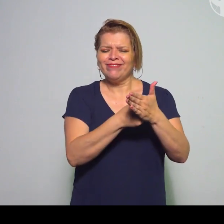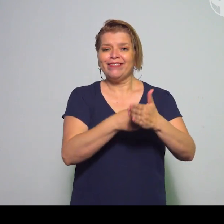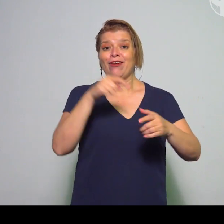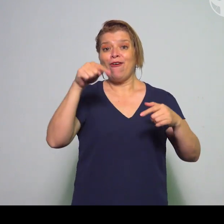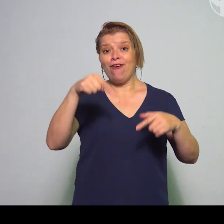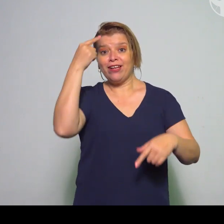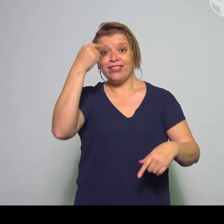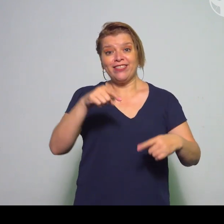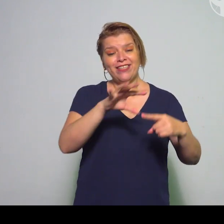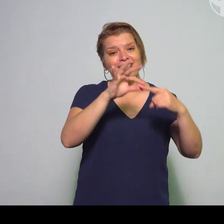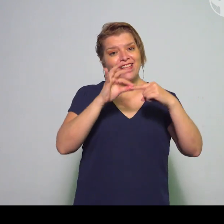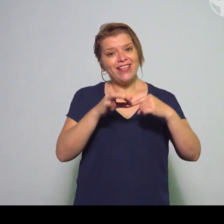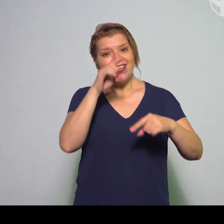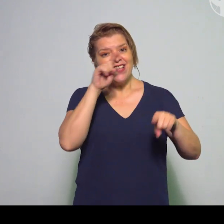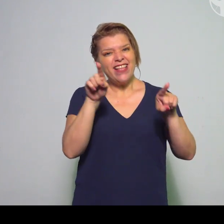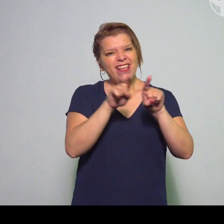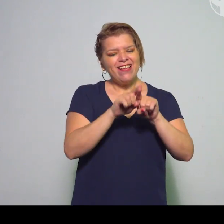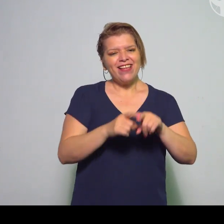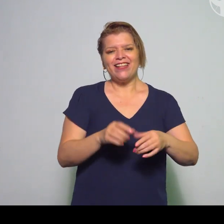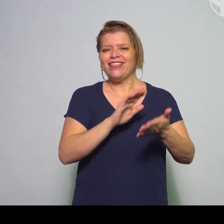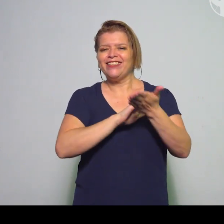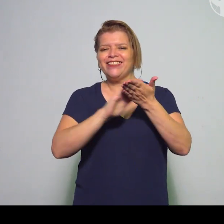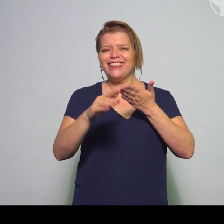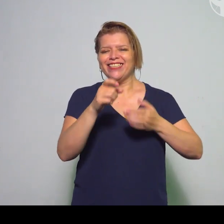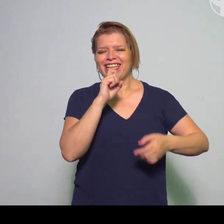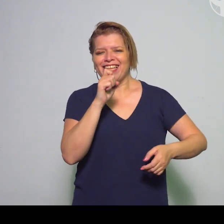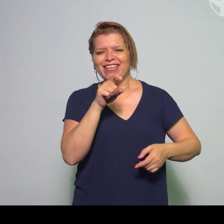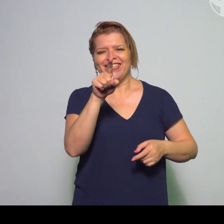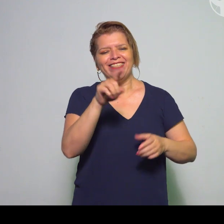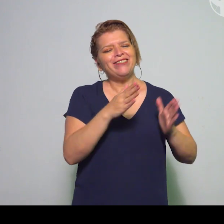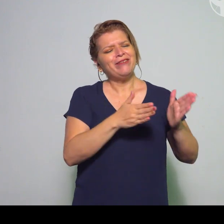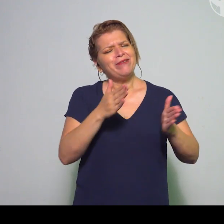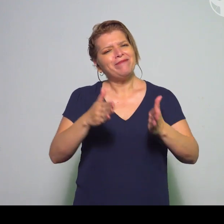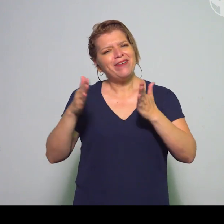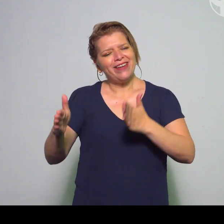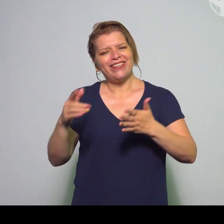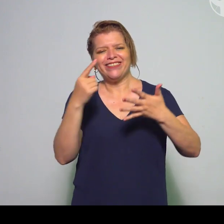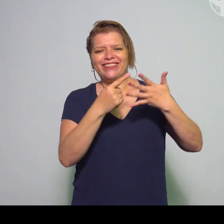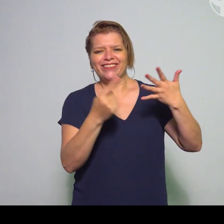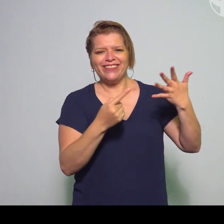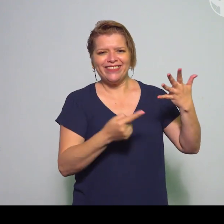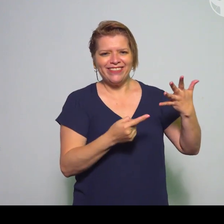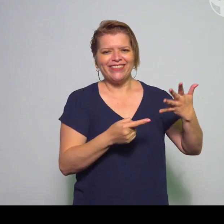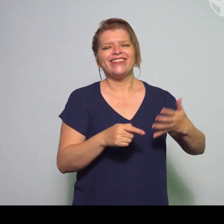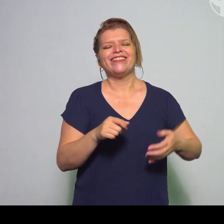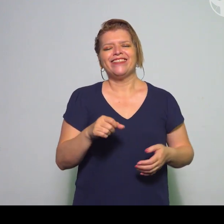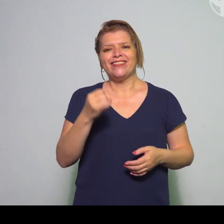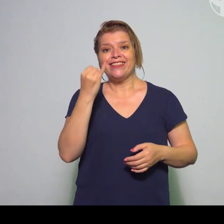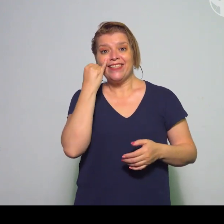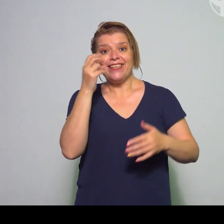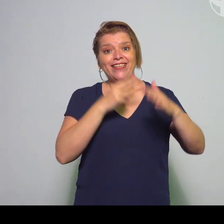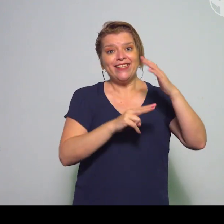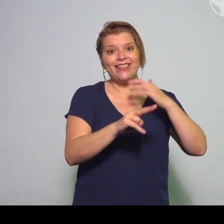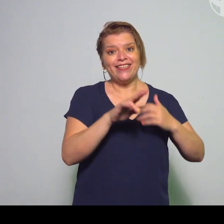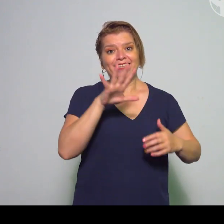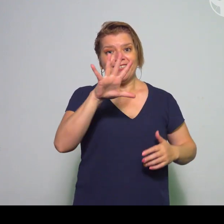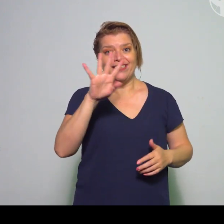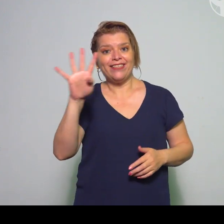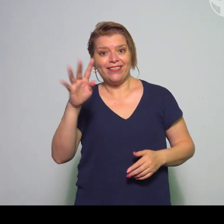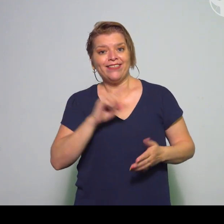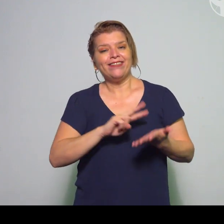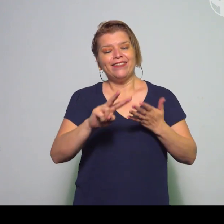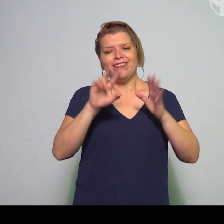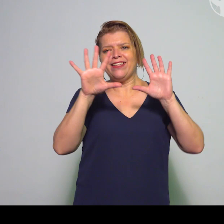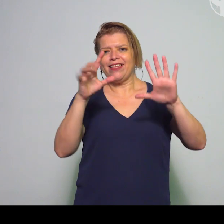un día especial porque tendremos Santa Cena, así que te invito a que prepares los elementos. Isaías 54:10